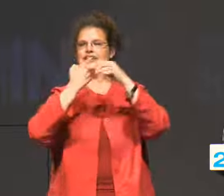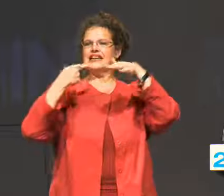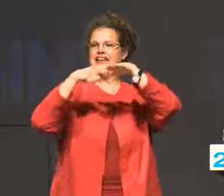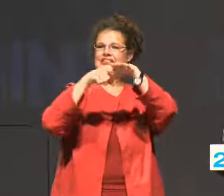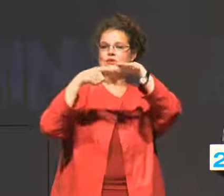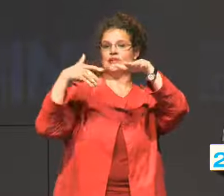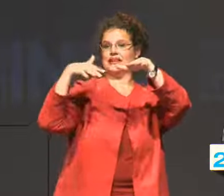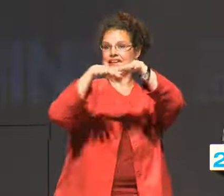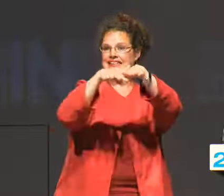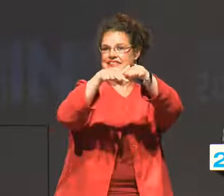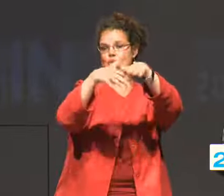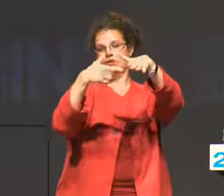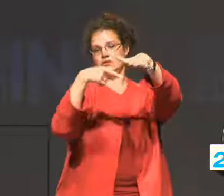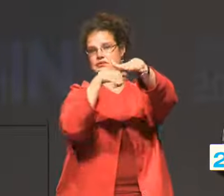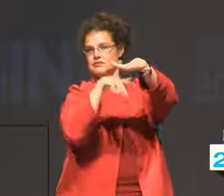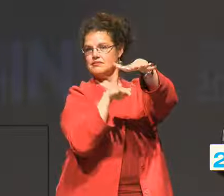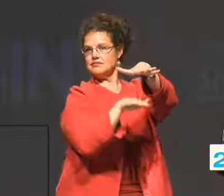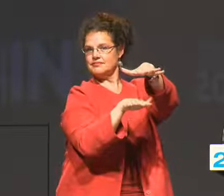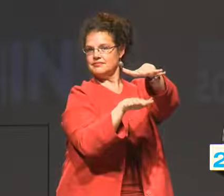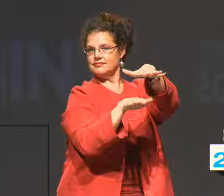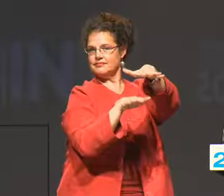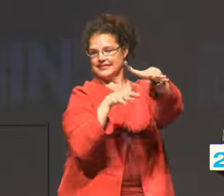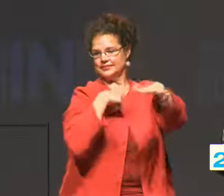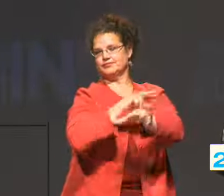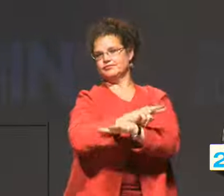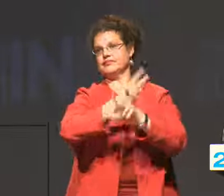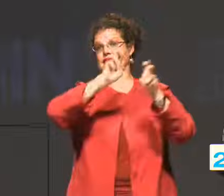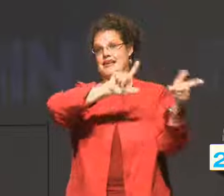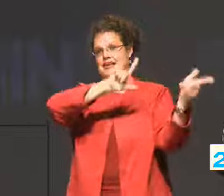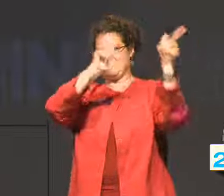diese Reintegration, wie gestaltet sich die?